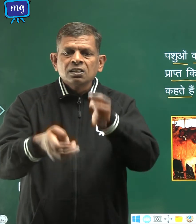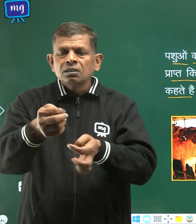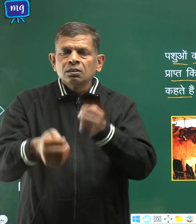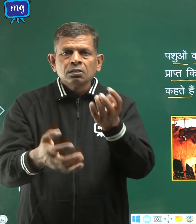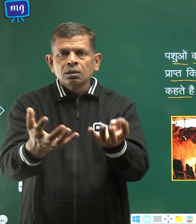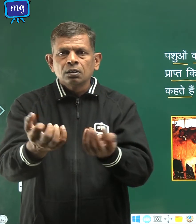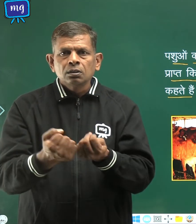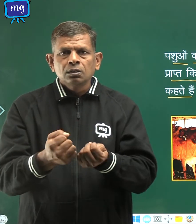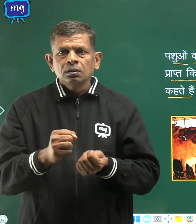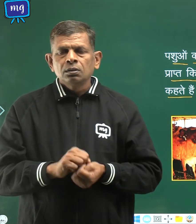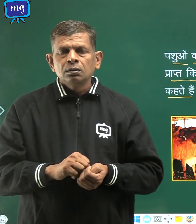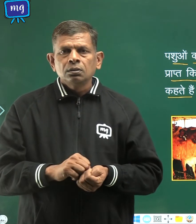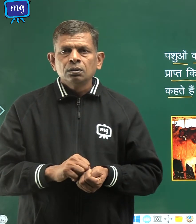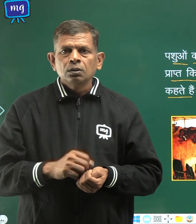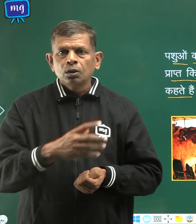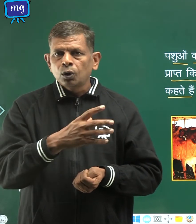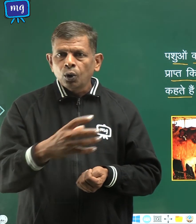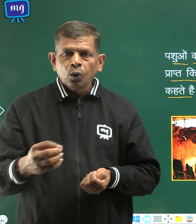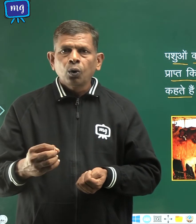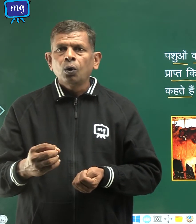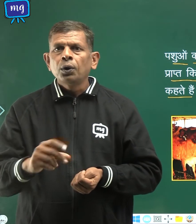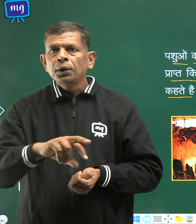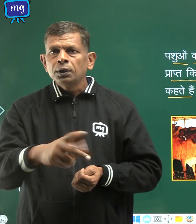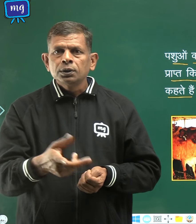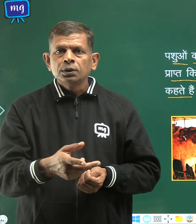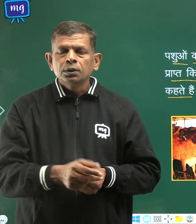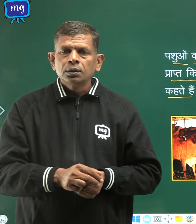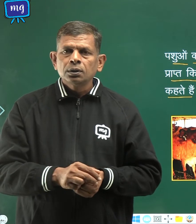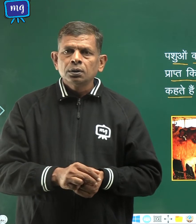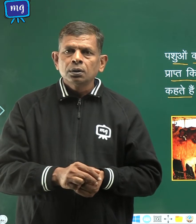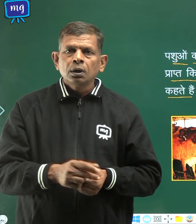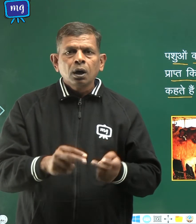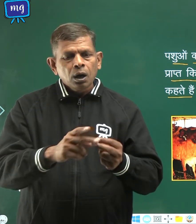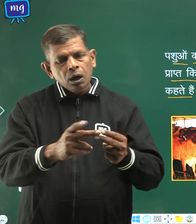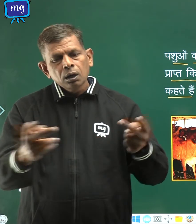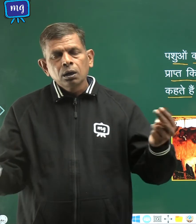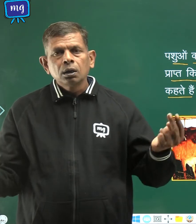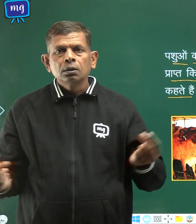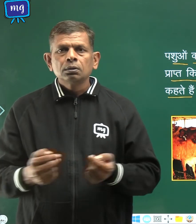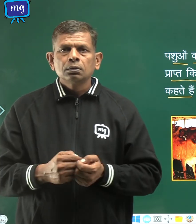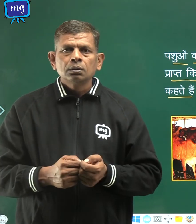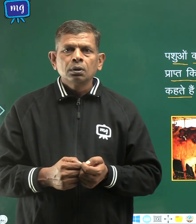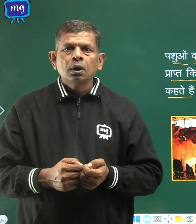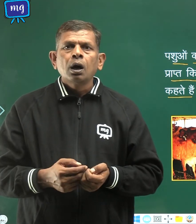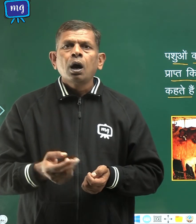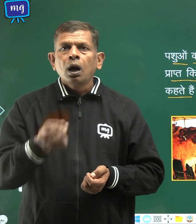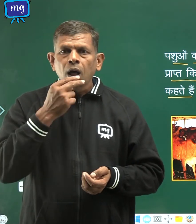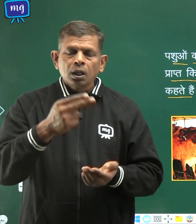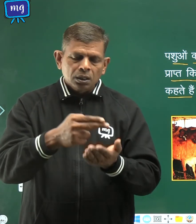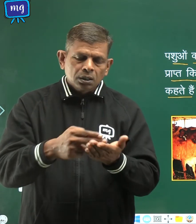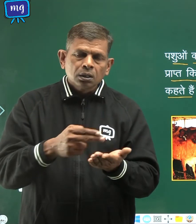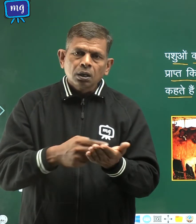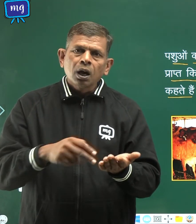है और इनसे कई अलग अलग खाद्य